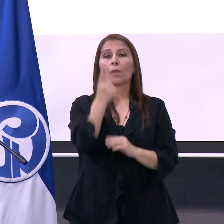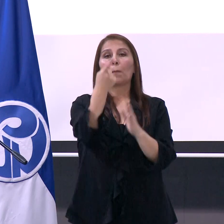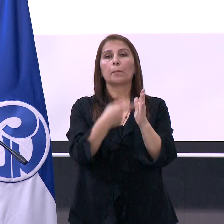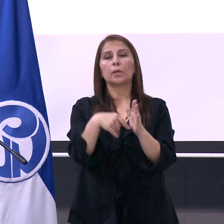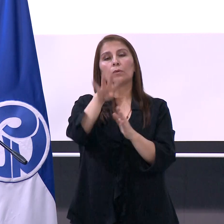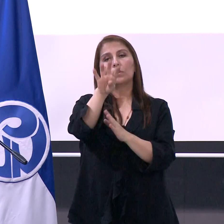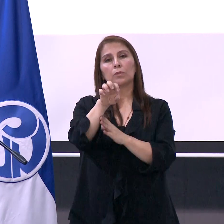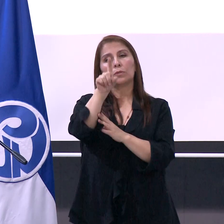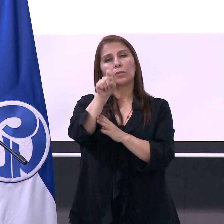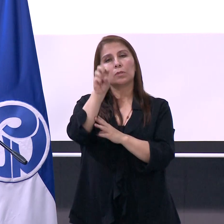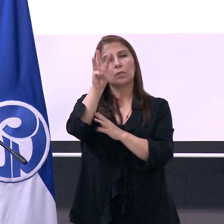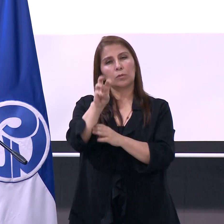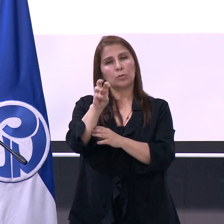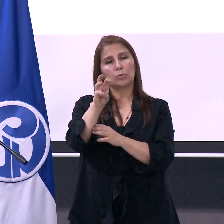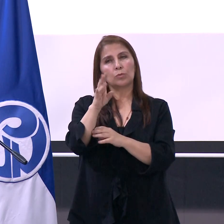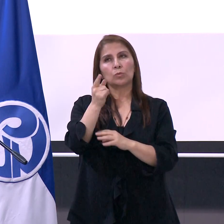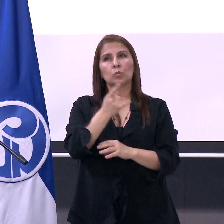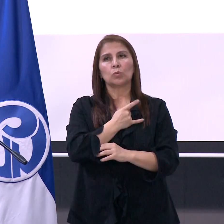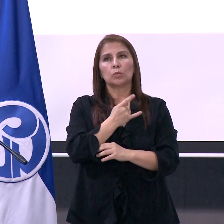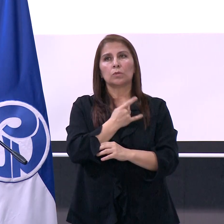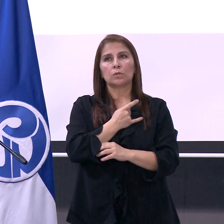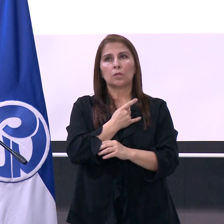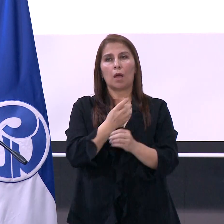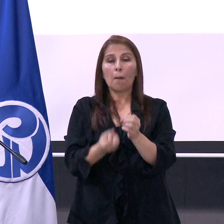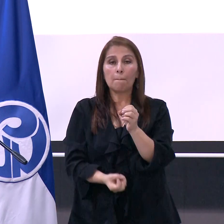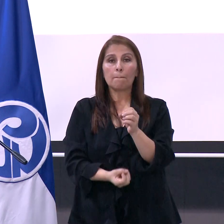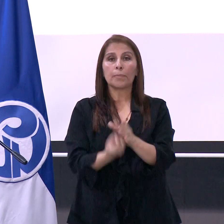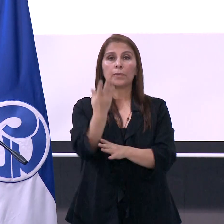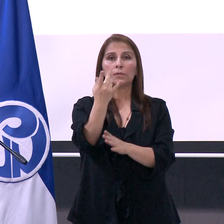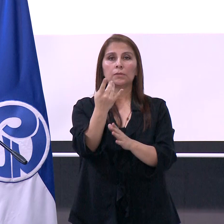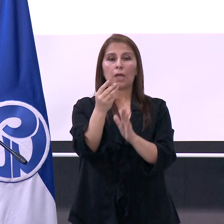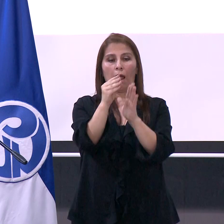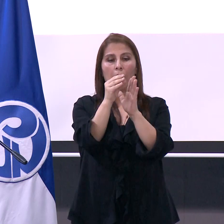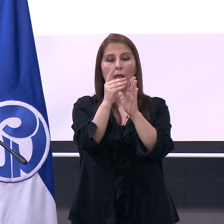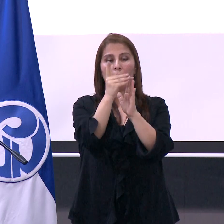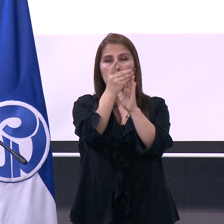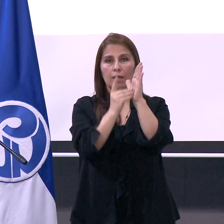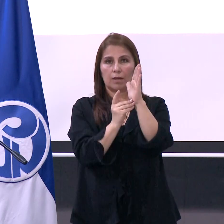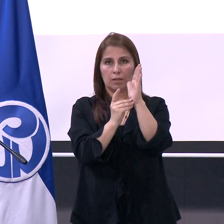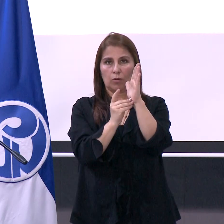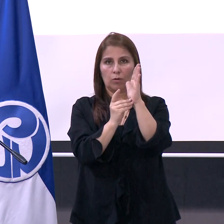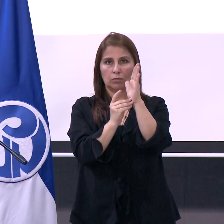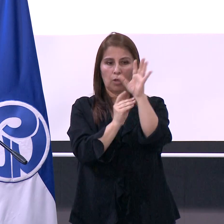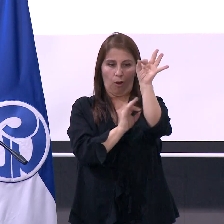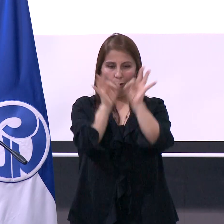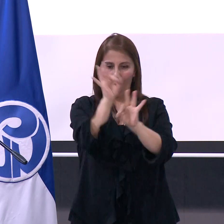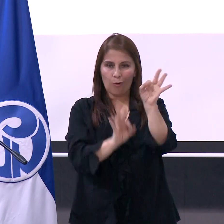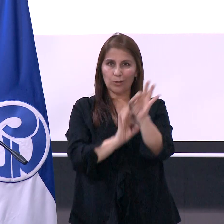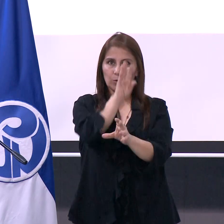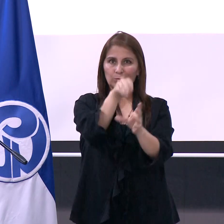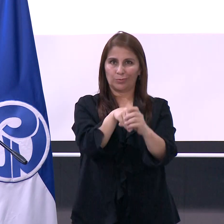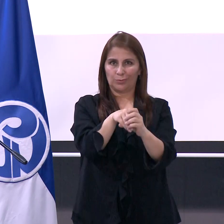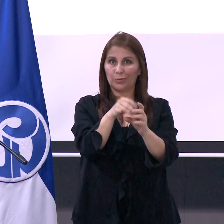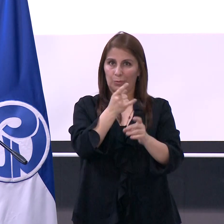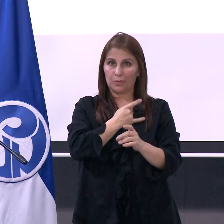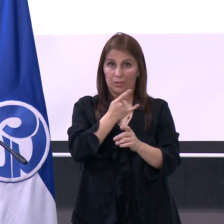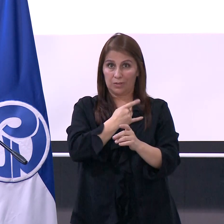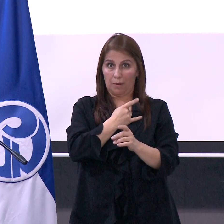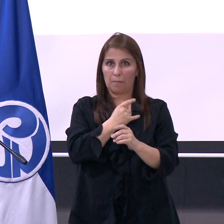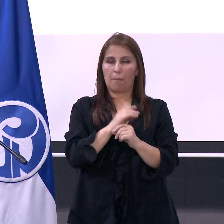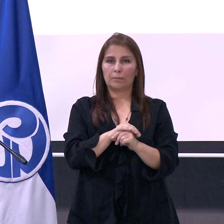nacional les pidió el decreto orgánico de la universidad que recogía algunas de las sugerencias del plan at com